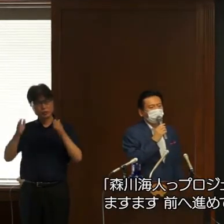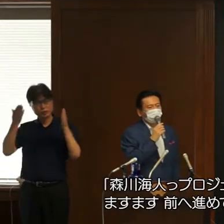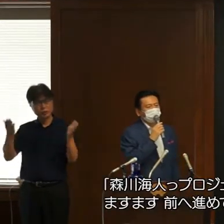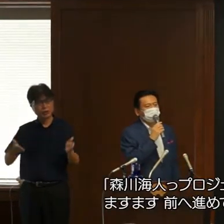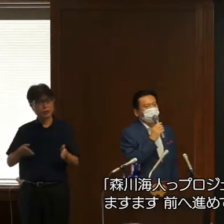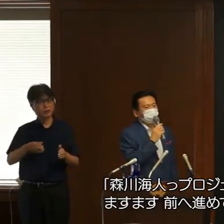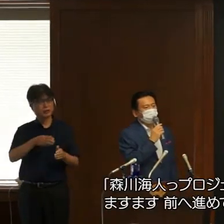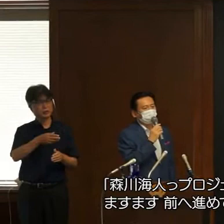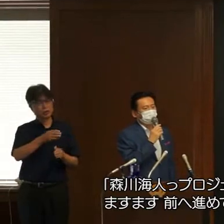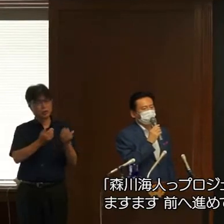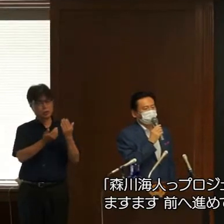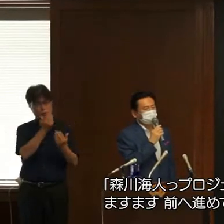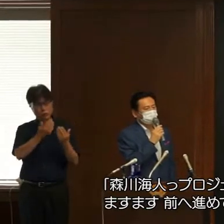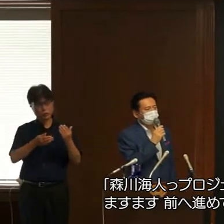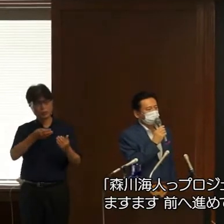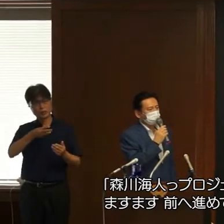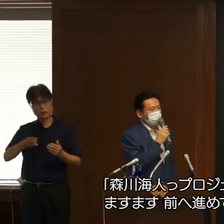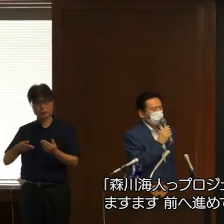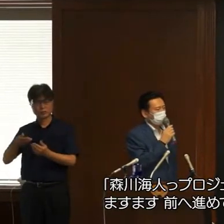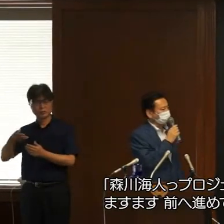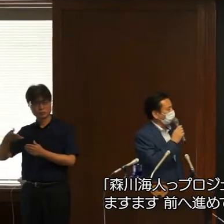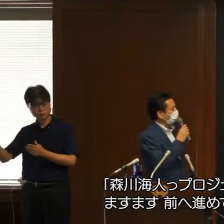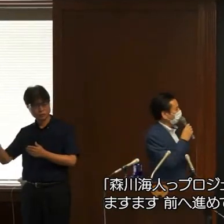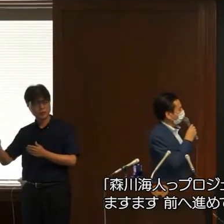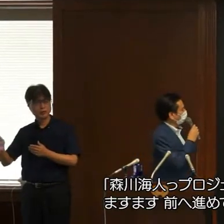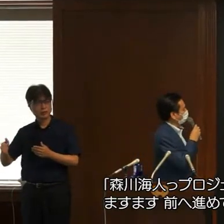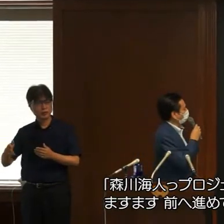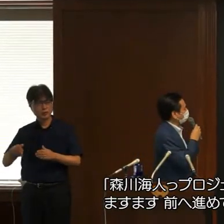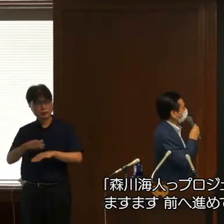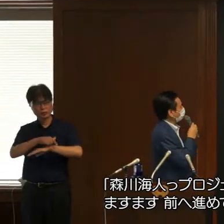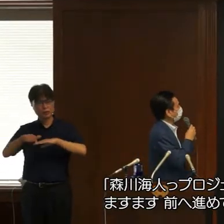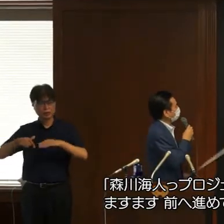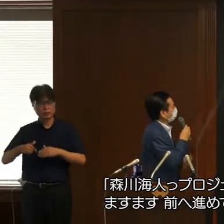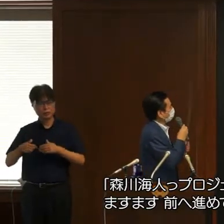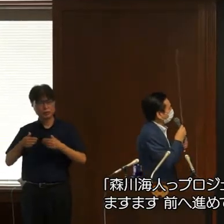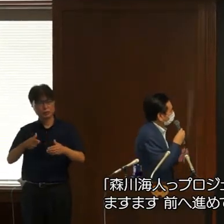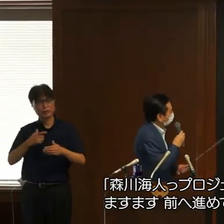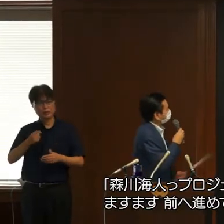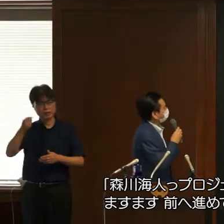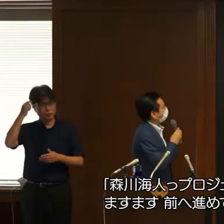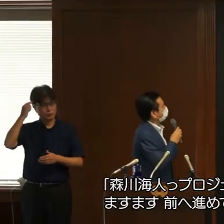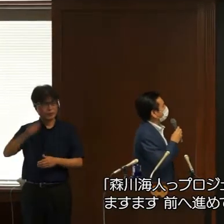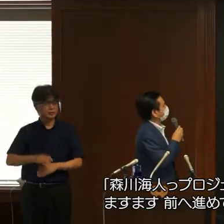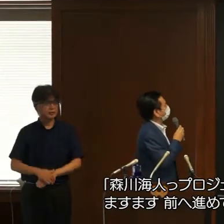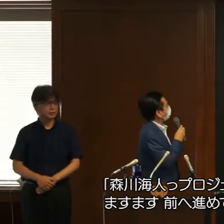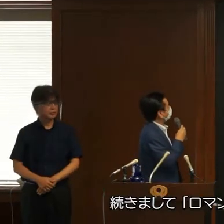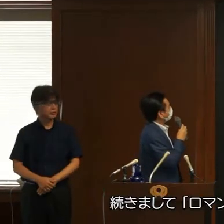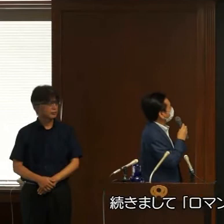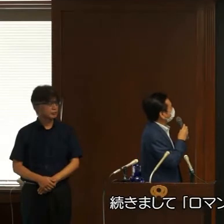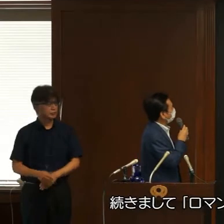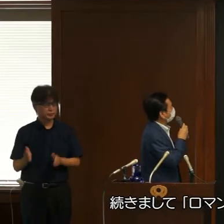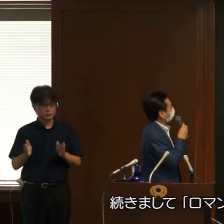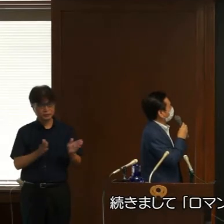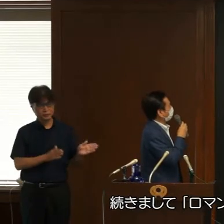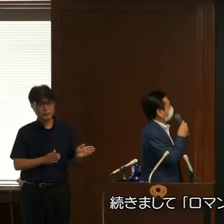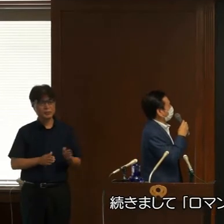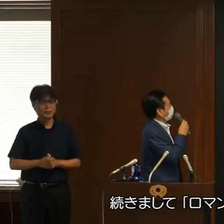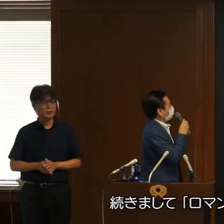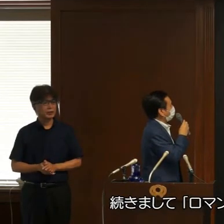森川海人プロジェクトをこれからますます前へ進めていきたいと思っています。はい、さあ続きまして